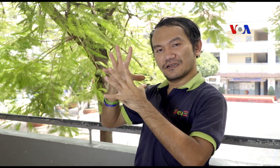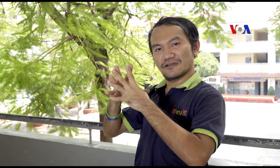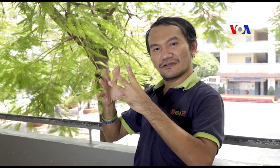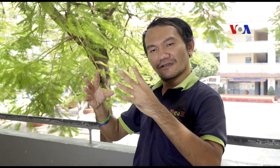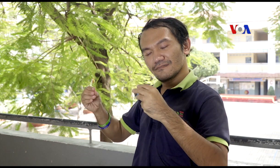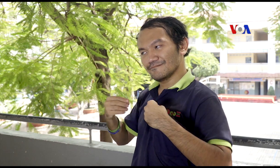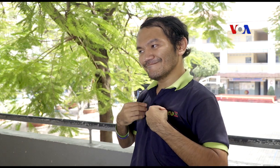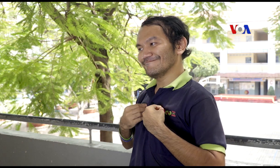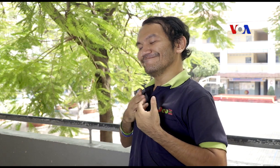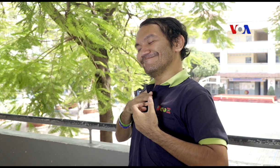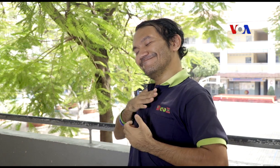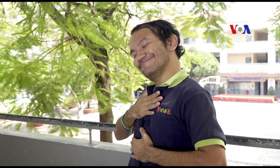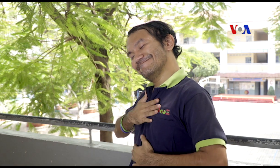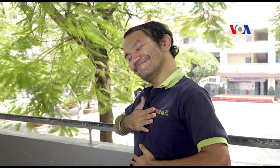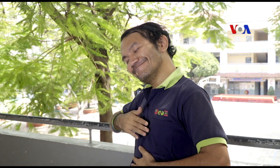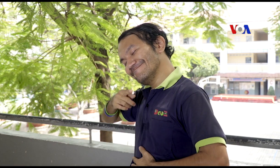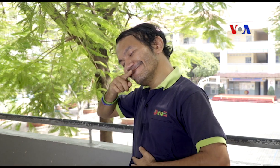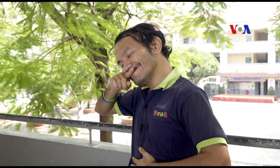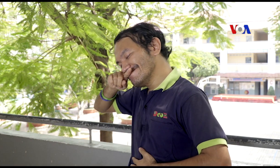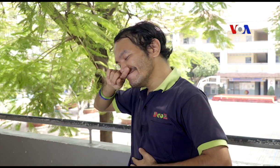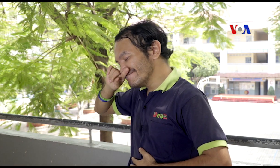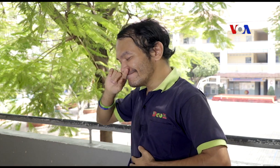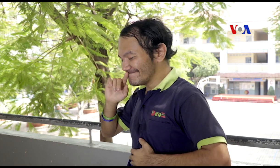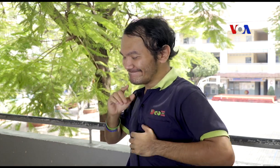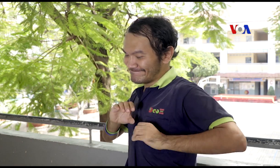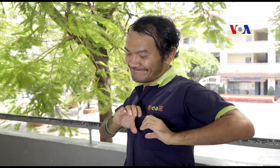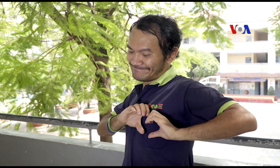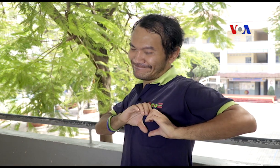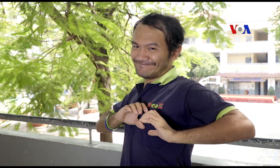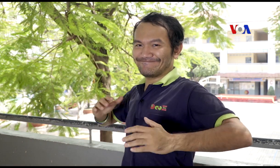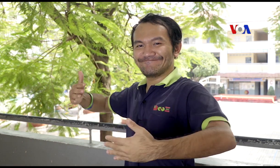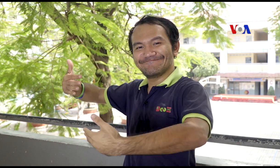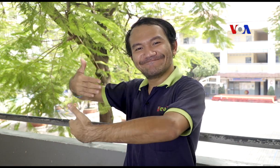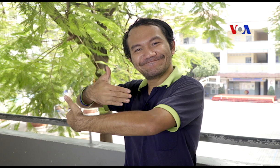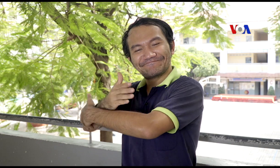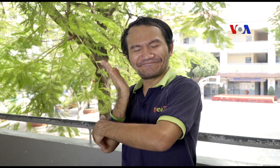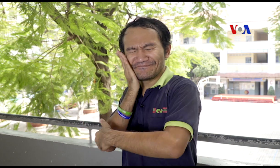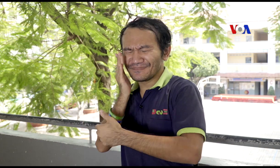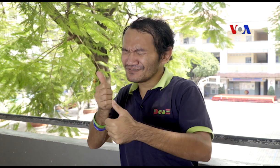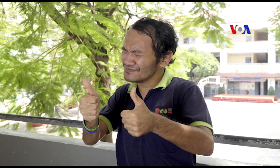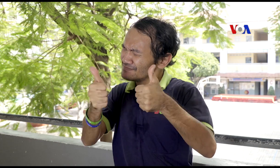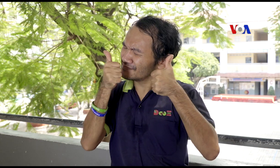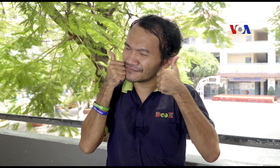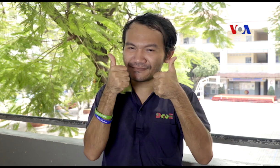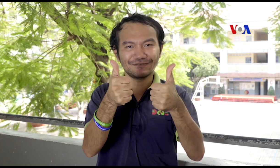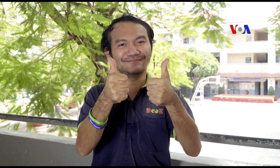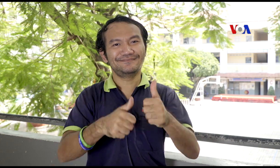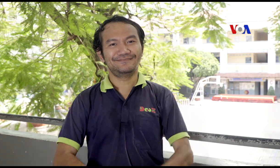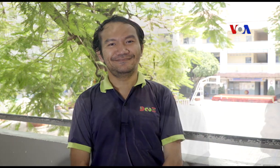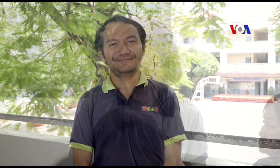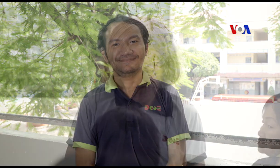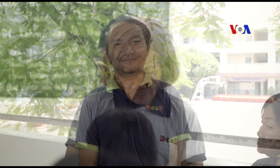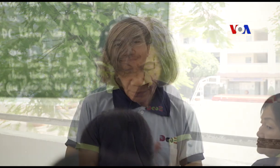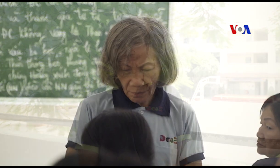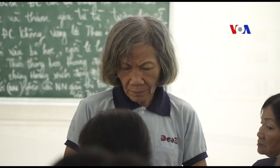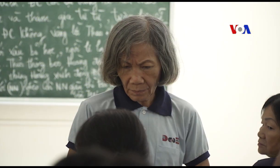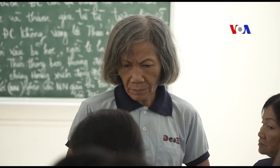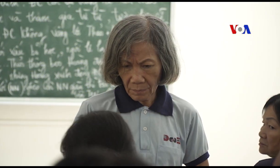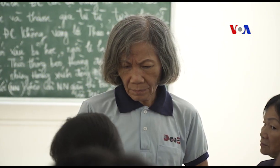Vì tình yêu của mẹ và sự dạy dỗ bảo ban của mẹ dành cho Khiêm trong suốt thời gian vừa qua. Hai mẹ con